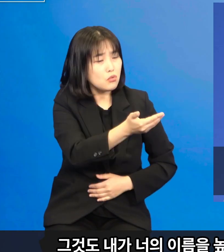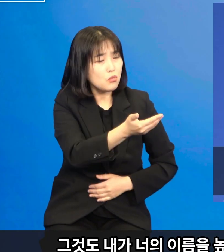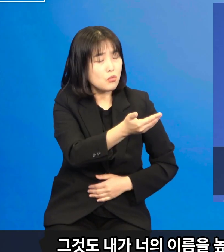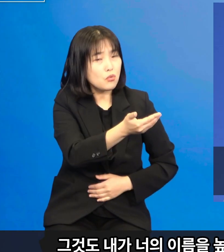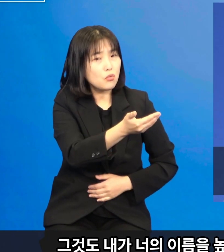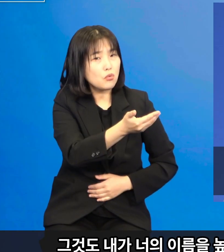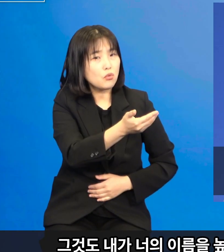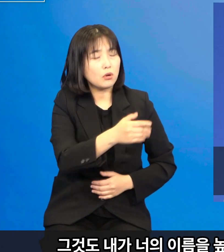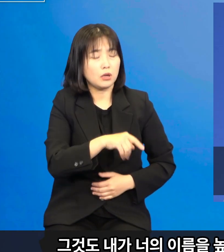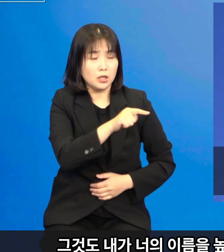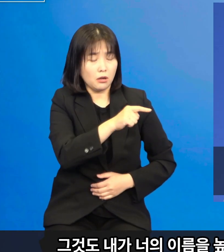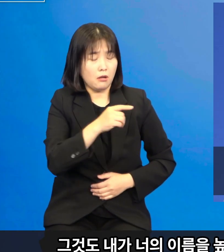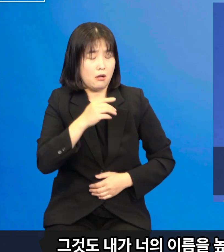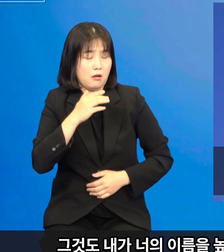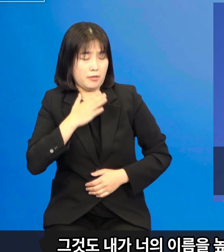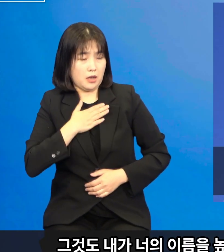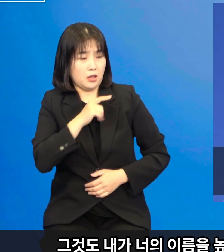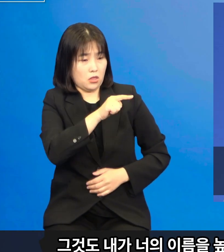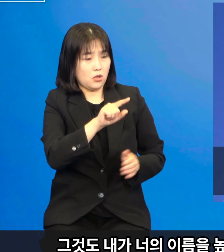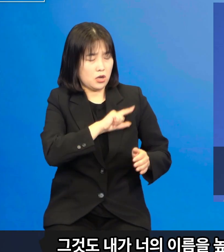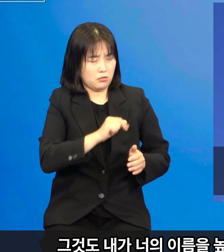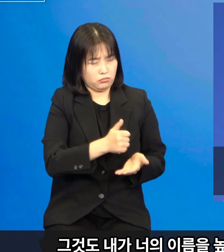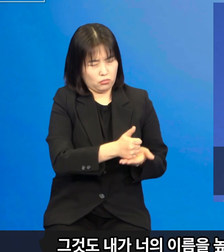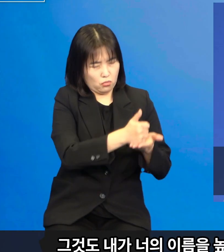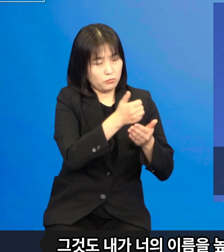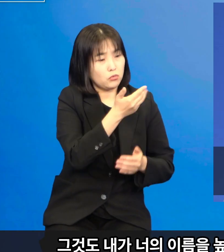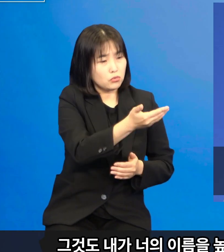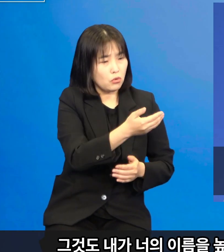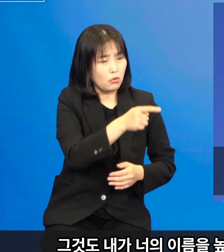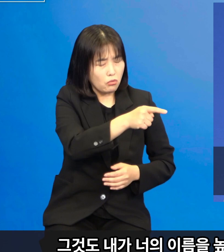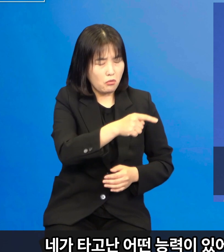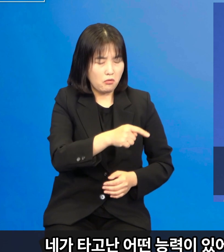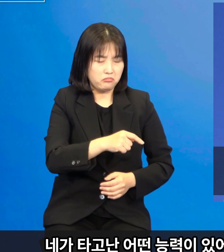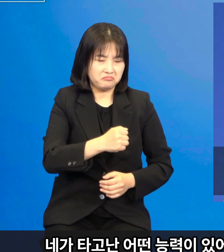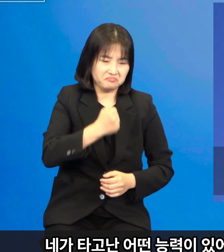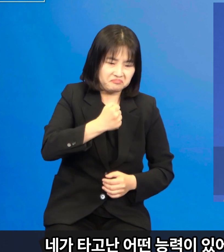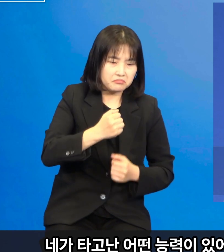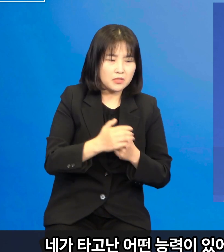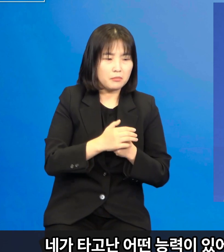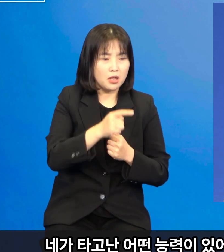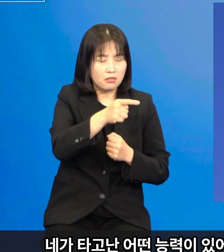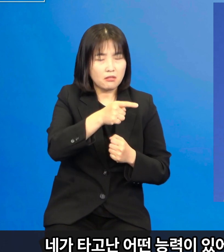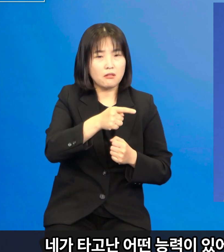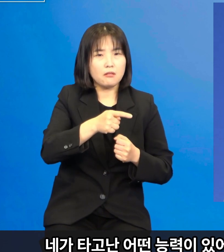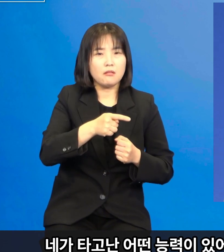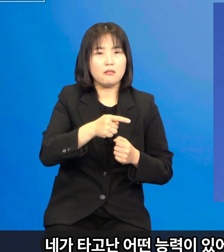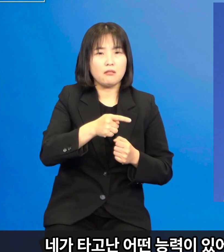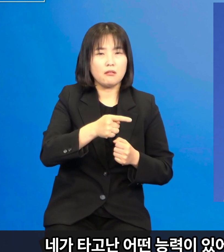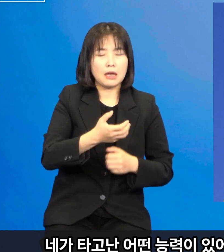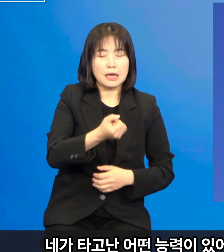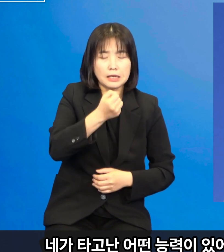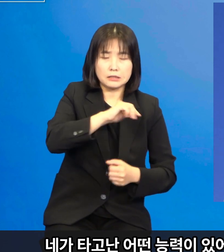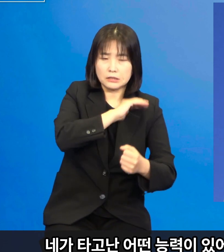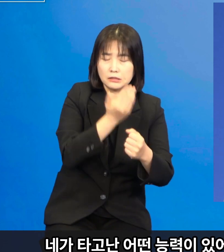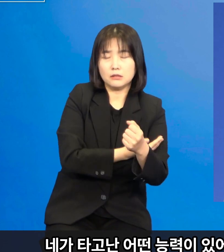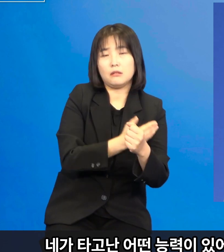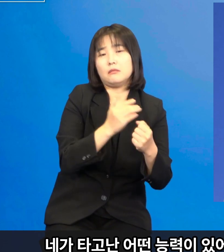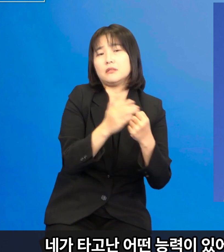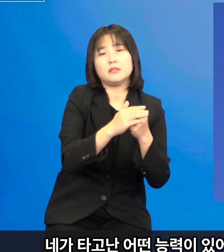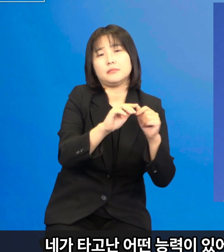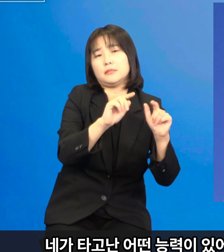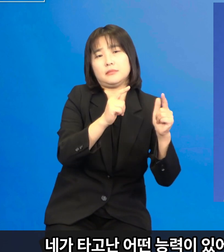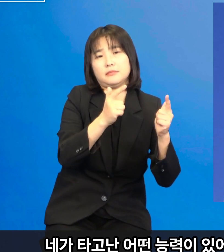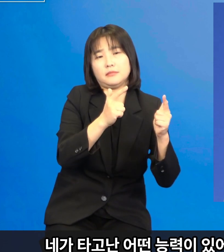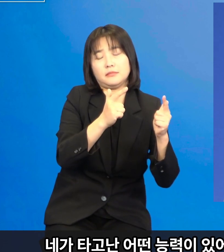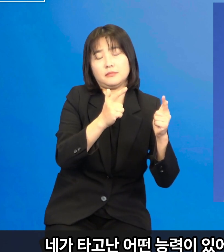너의 이름을 높이는 거지, 너의 재능 때문에, 너가 타고난 어떤 능력이 있어서가 아니다